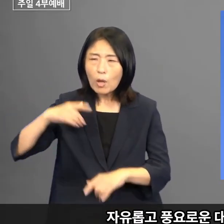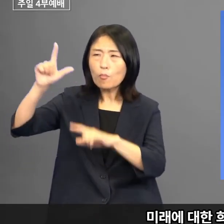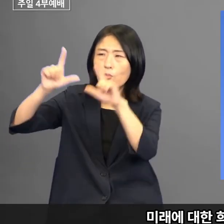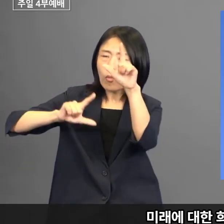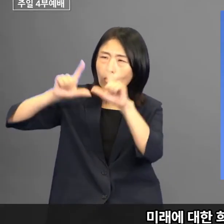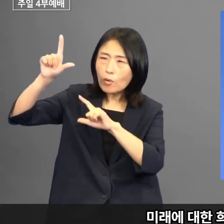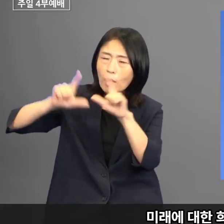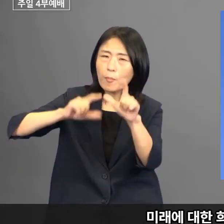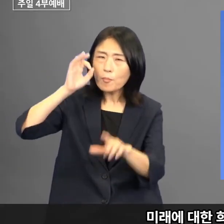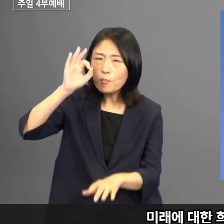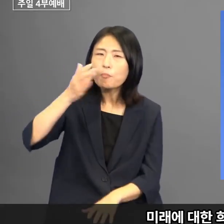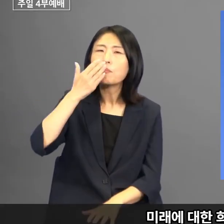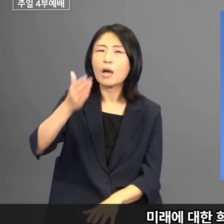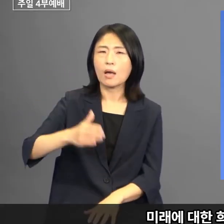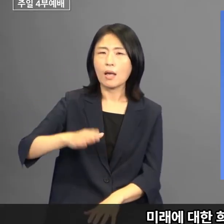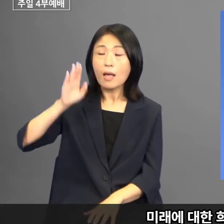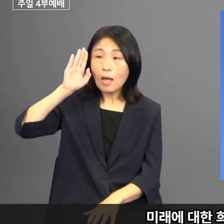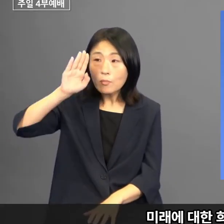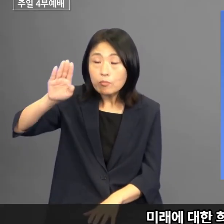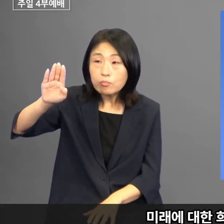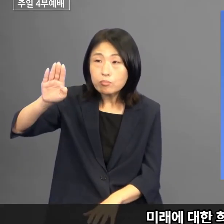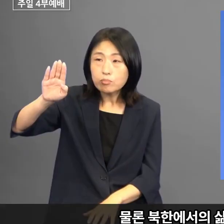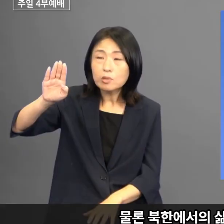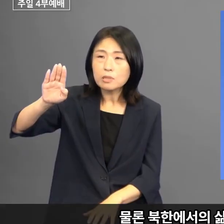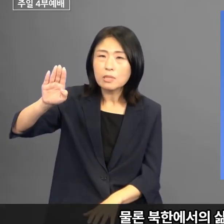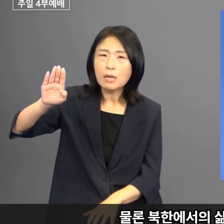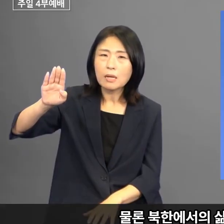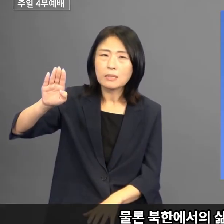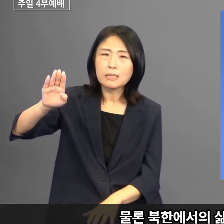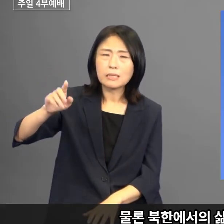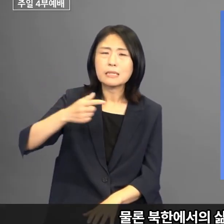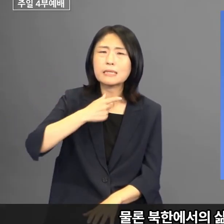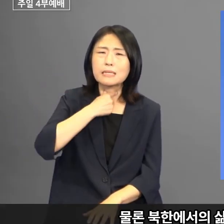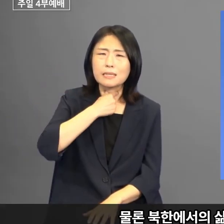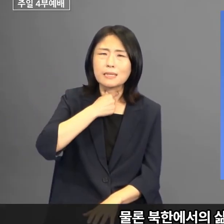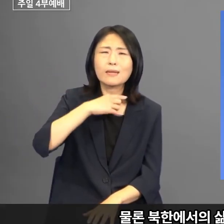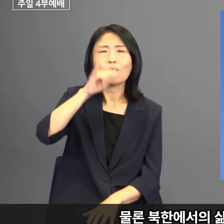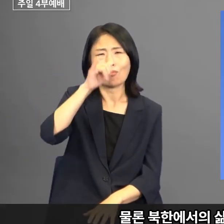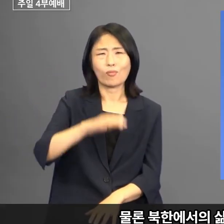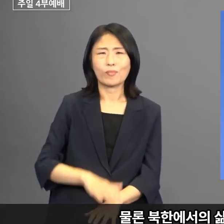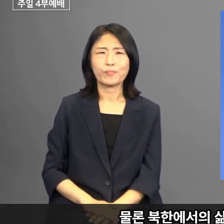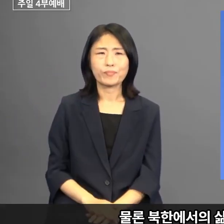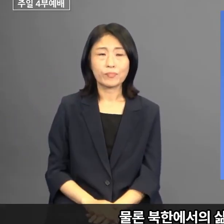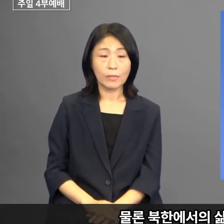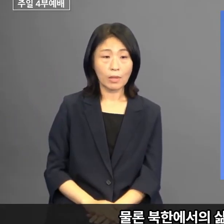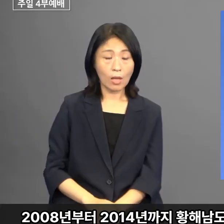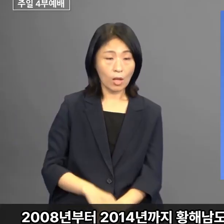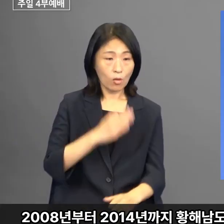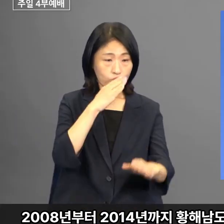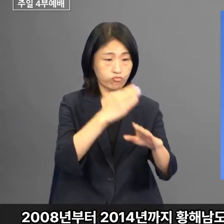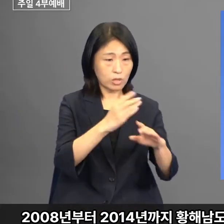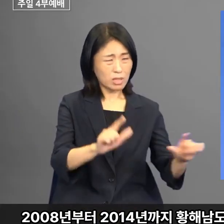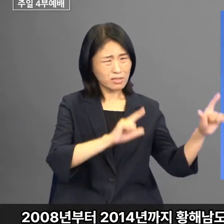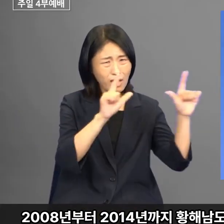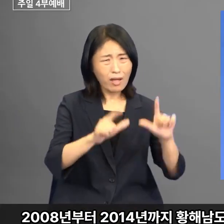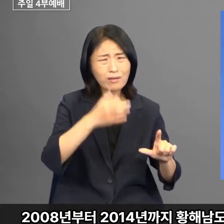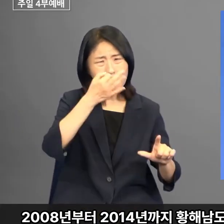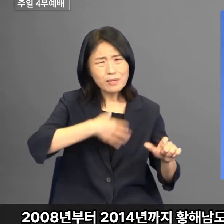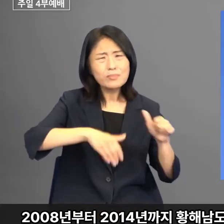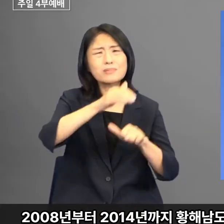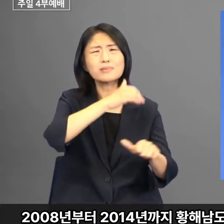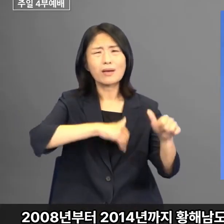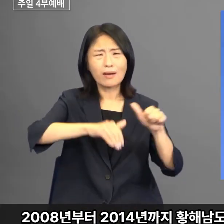접하며 미래에 대한 희망을 키웠습니다. 물론 북한에서의 삶은 녹록지 않았습니다.